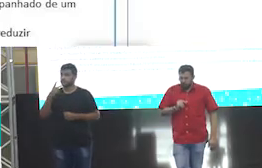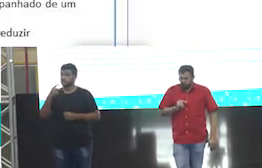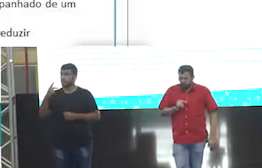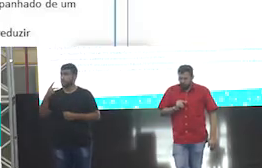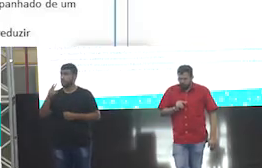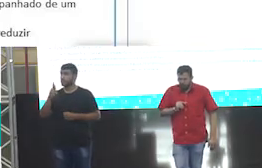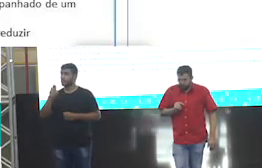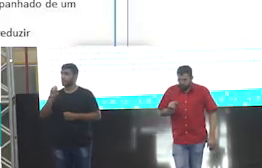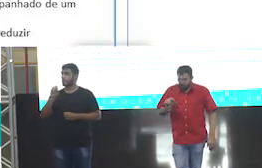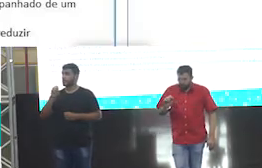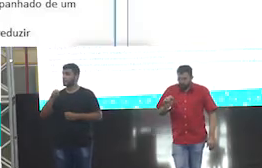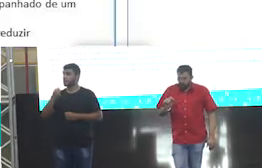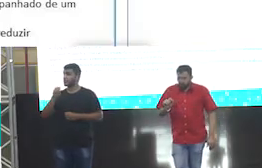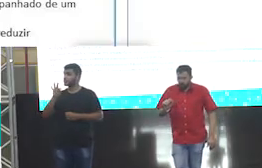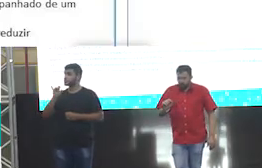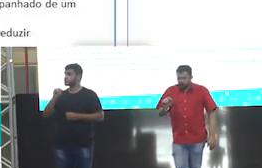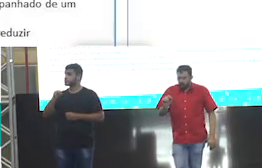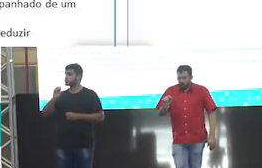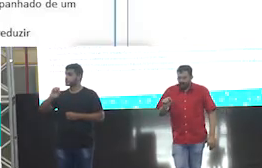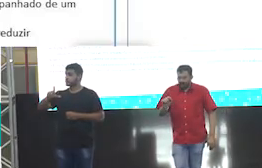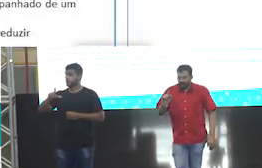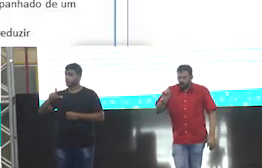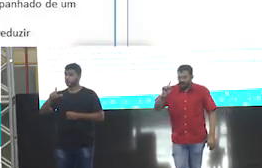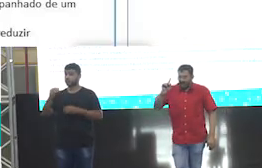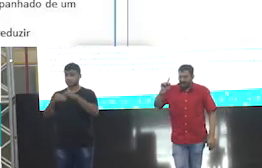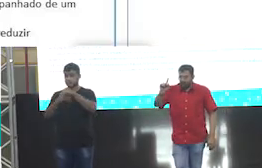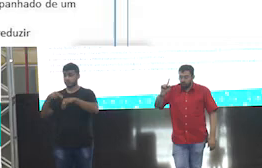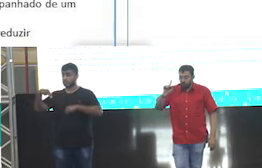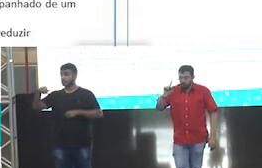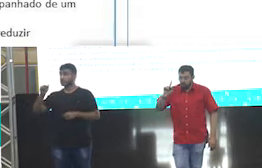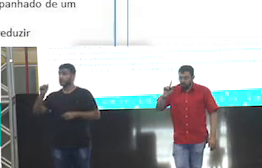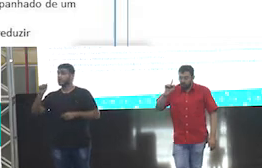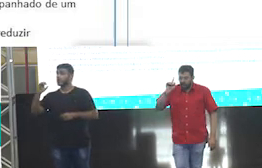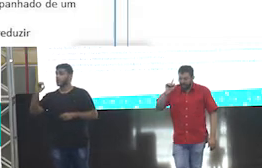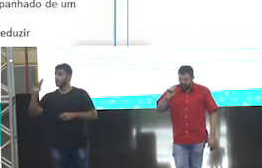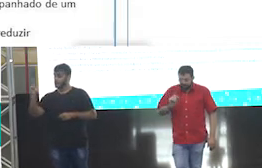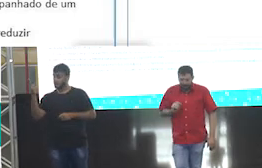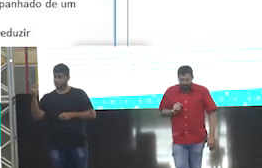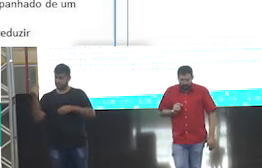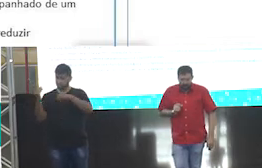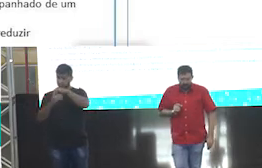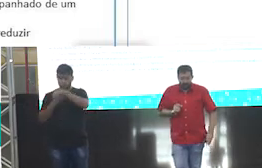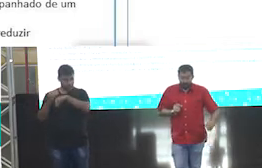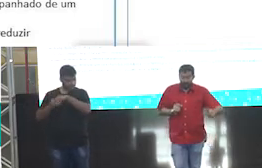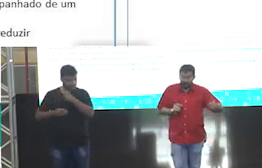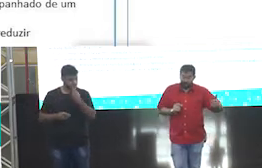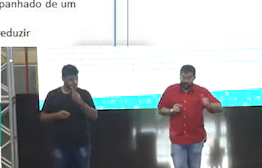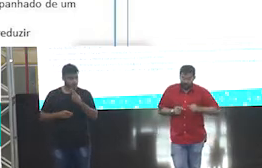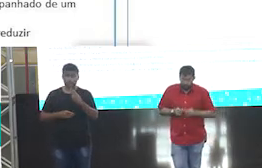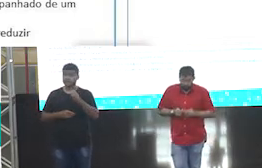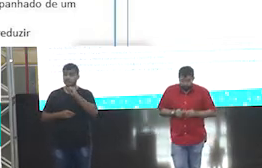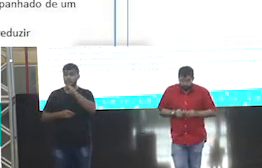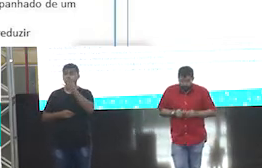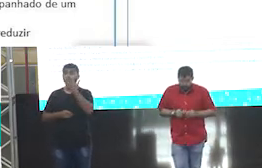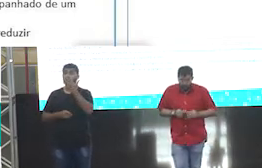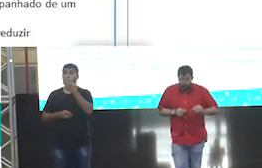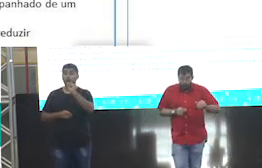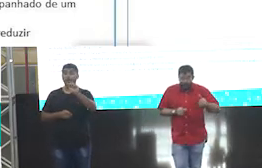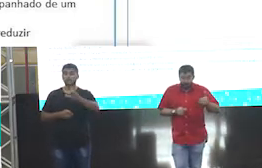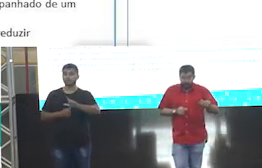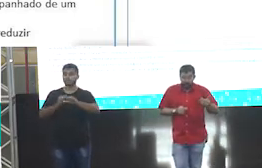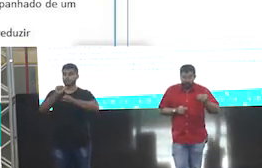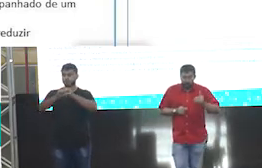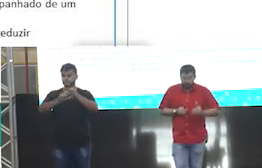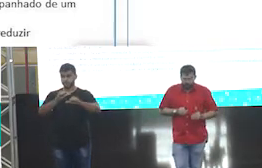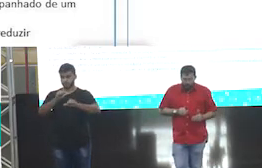bromotimol, o hidróxido de sódio, sua coloração azul característica vai se alterando.